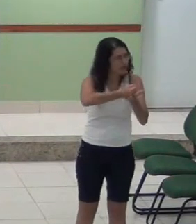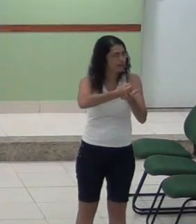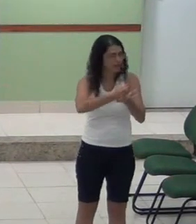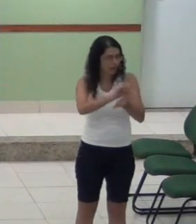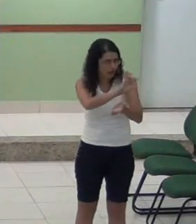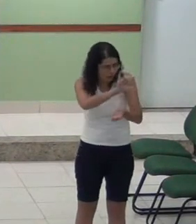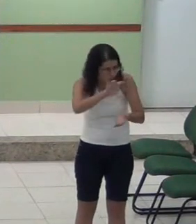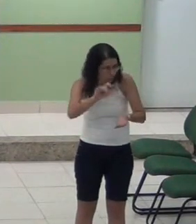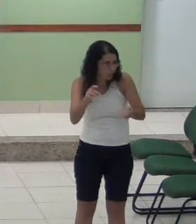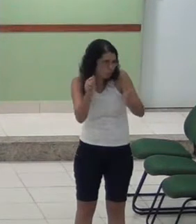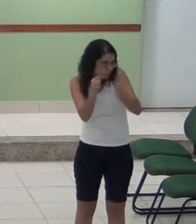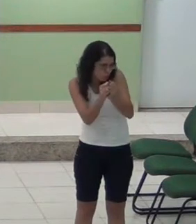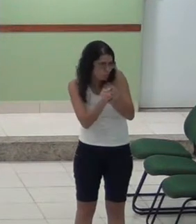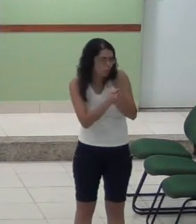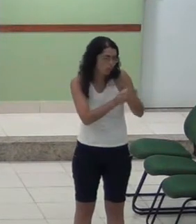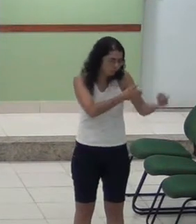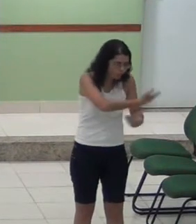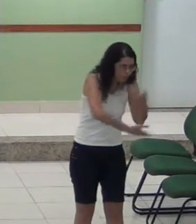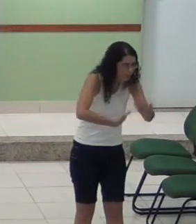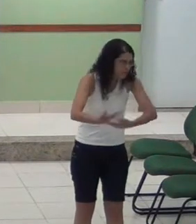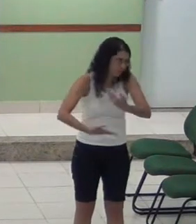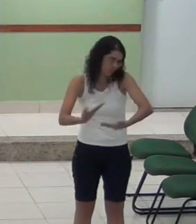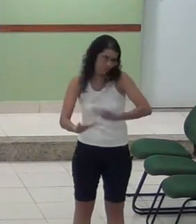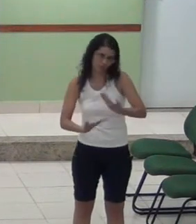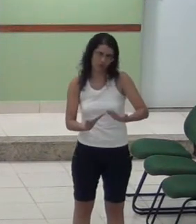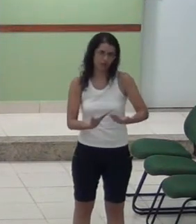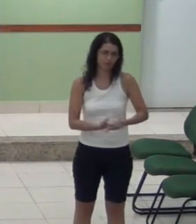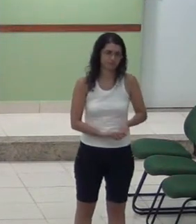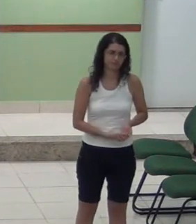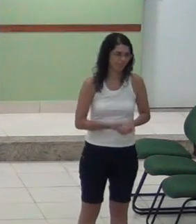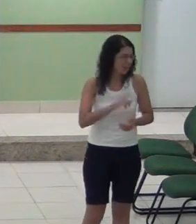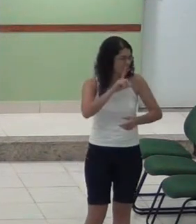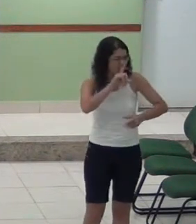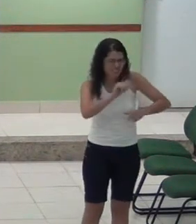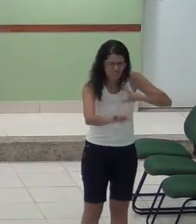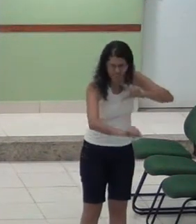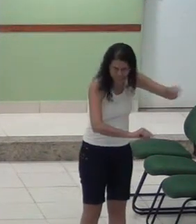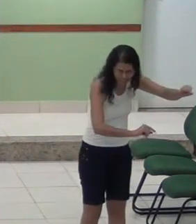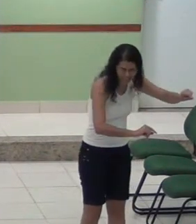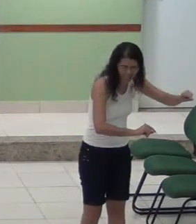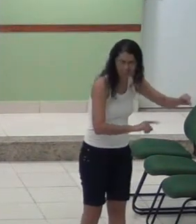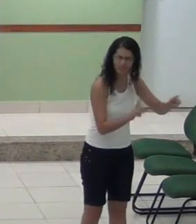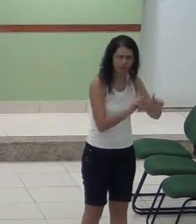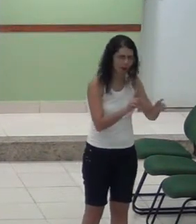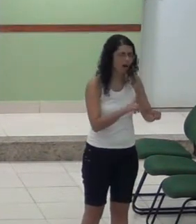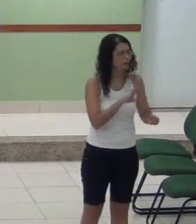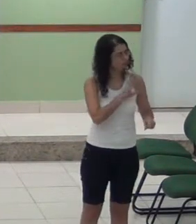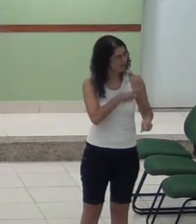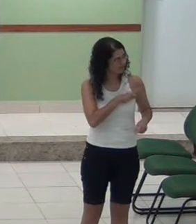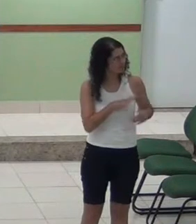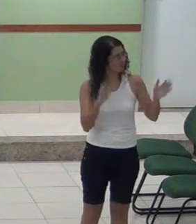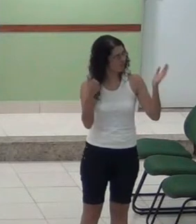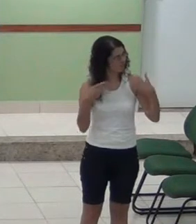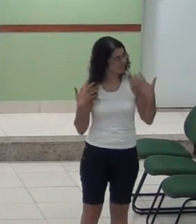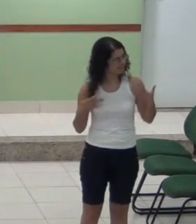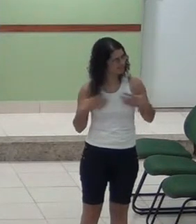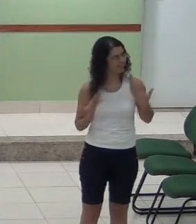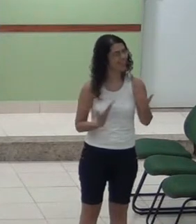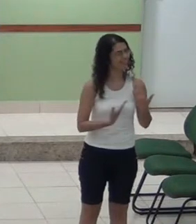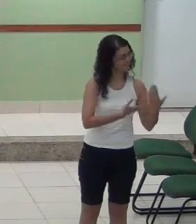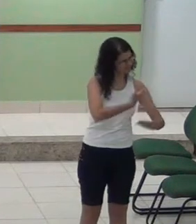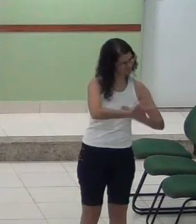aqui para servirmos uns aos outros. Não saia daqui sem ter isso no seu coração, tá? Então,